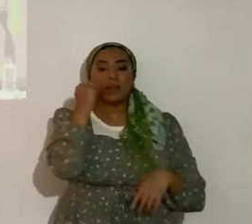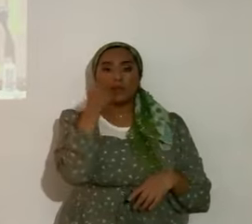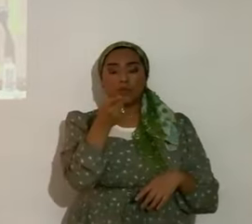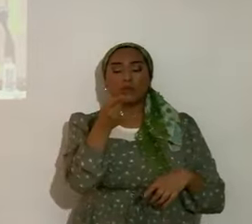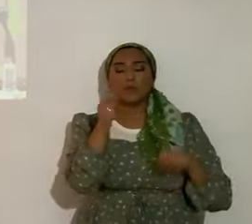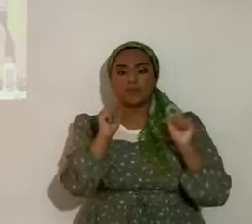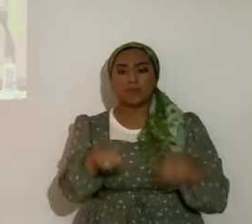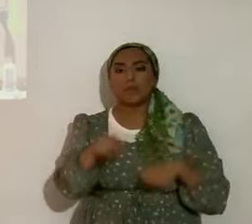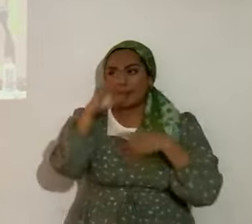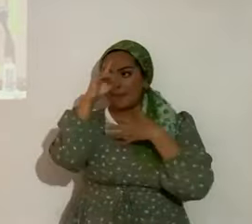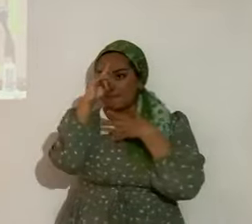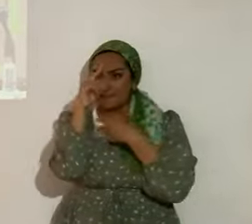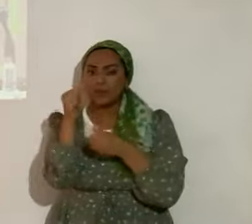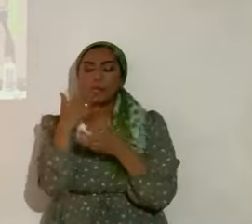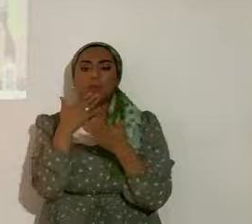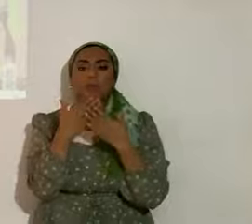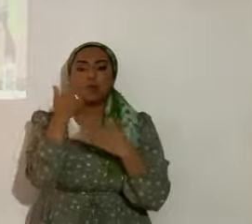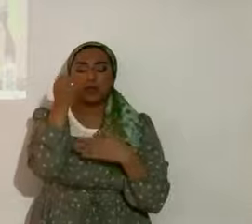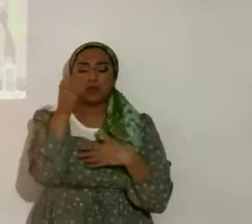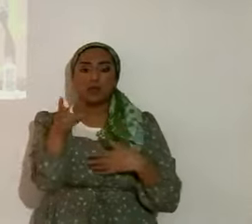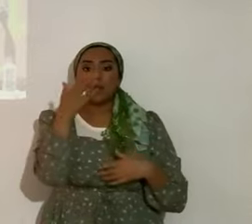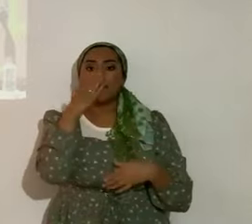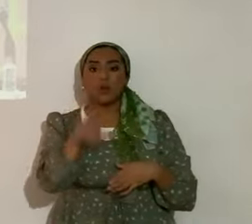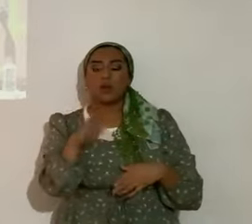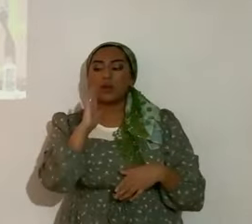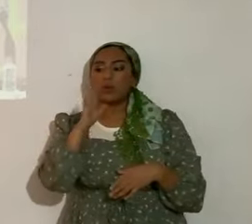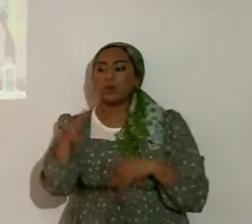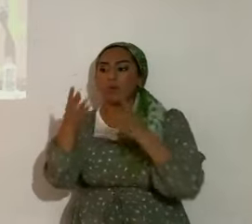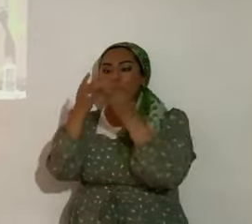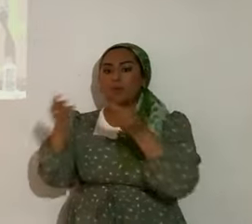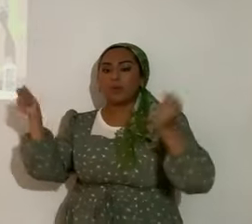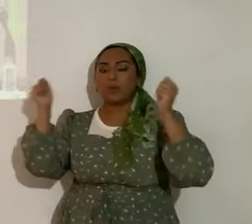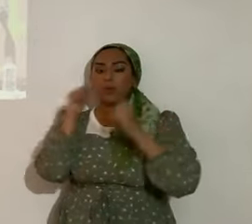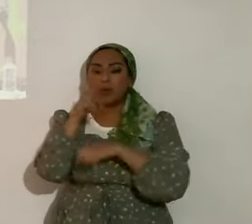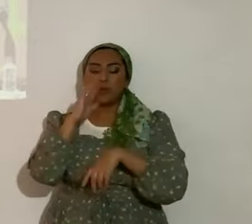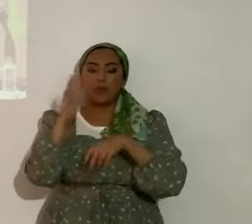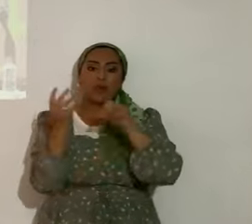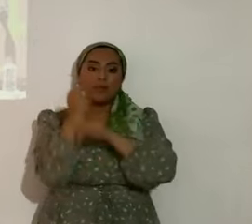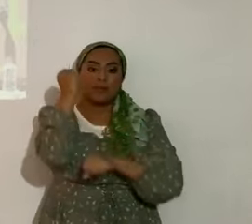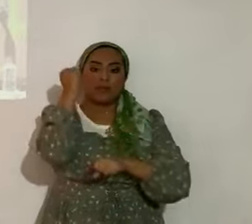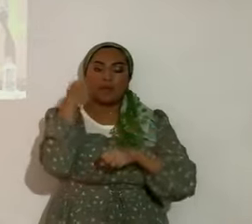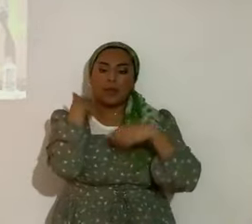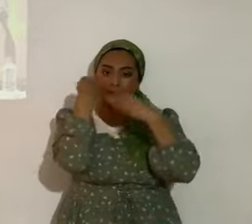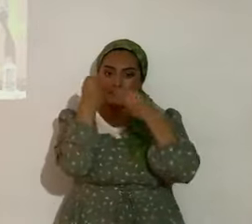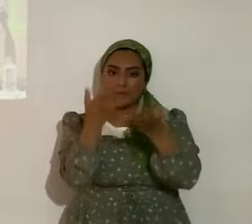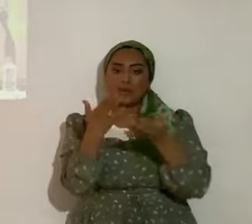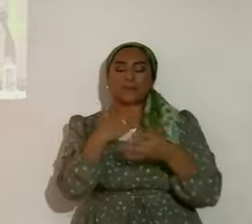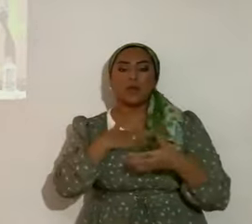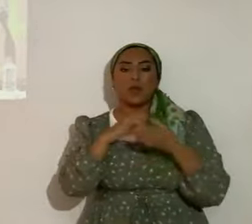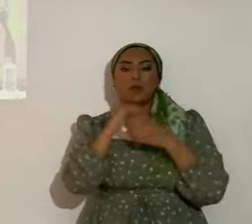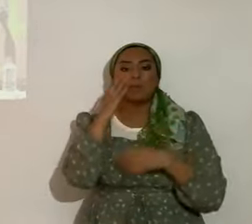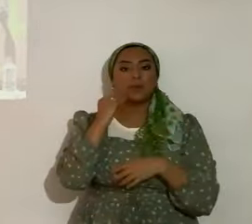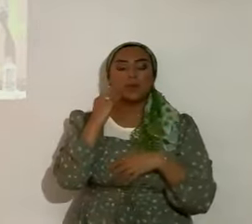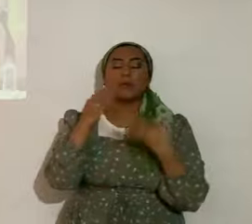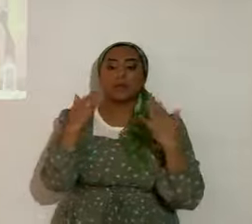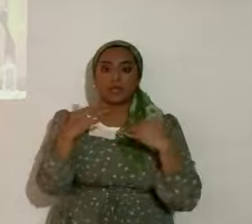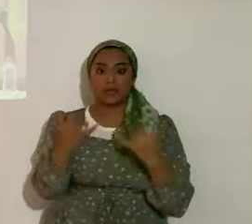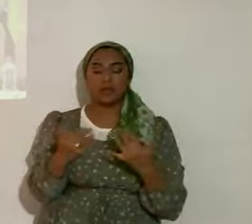logras afianzarte bien de Yahshua, el mal va a desaparecer y tú saldrás victorioso. Te lo digo por experiencia. Ahora